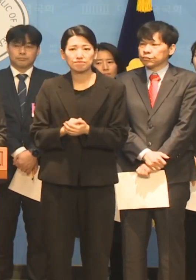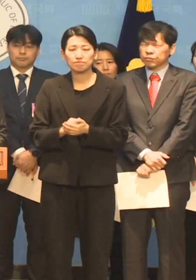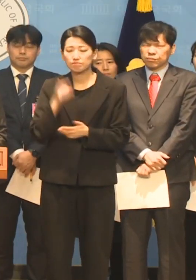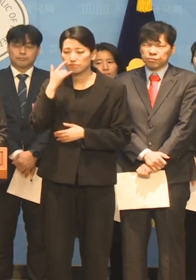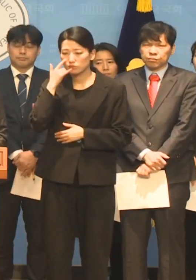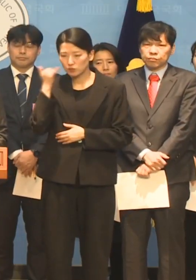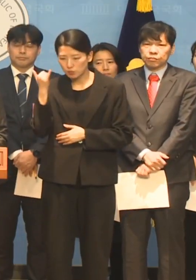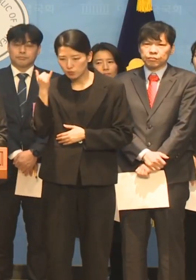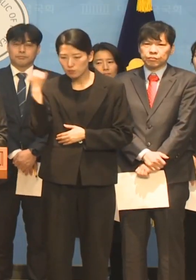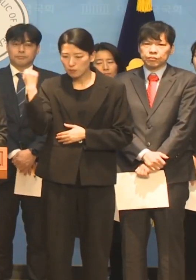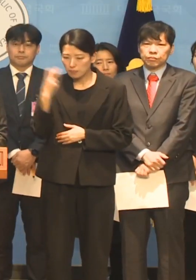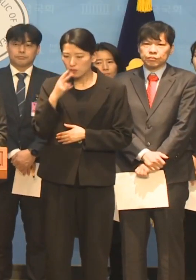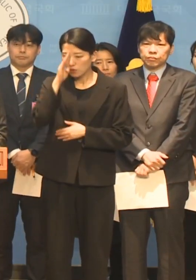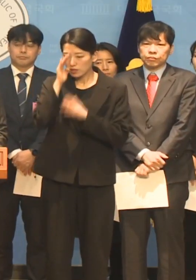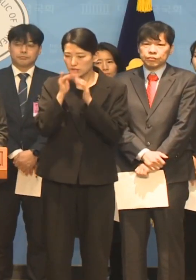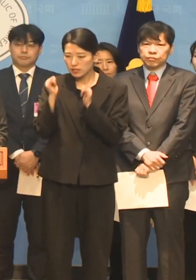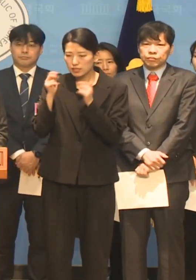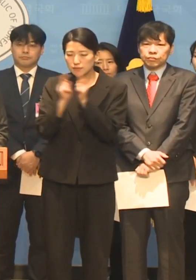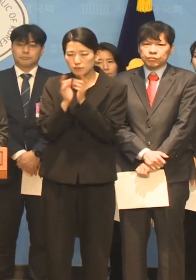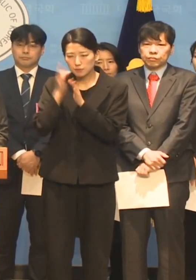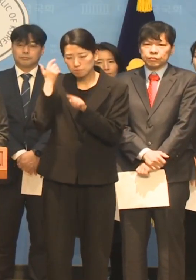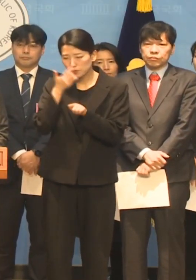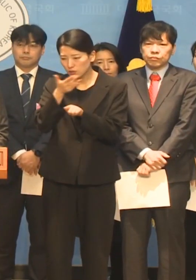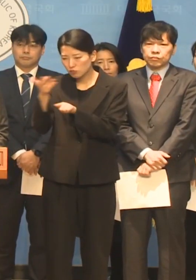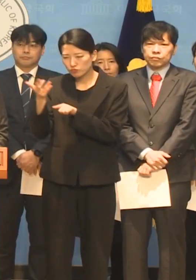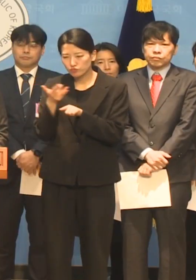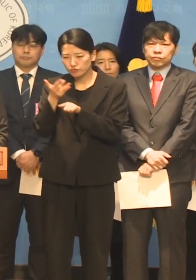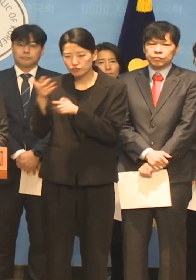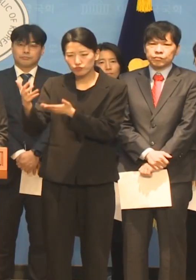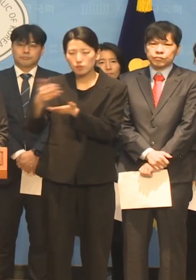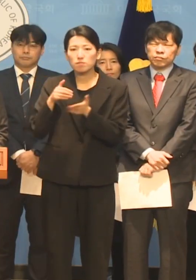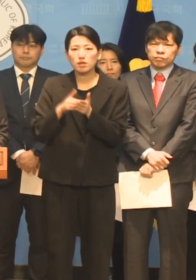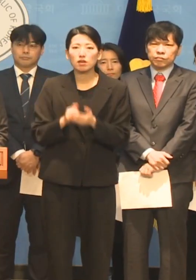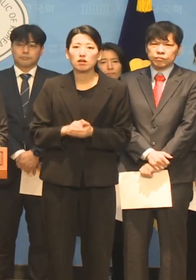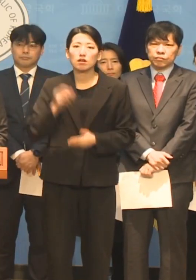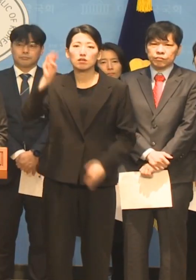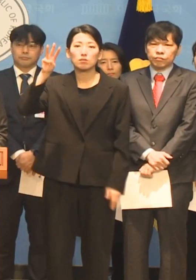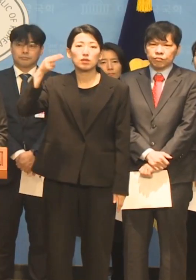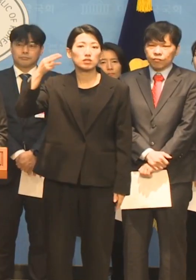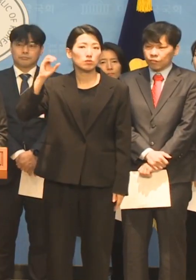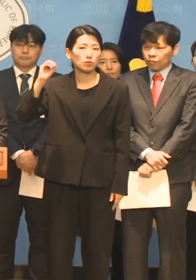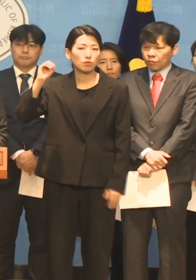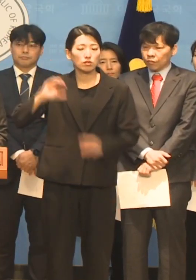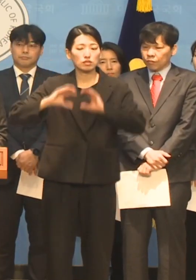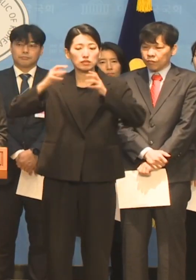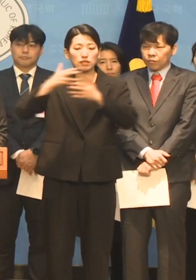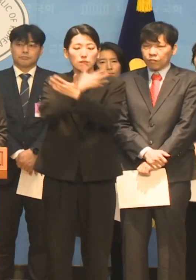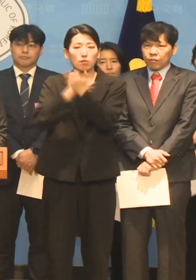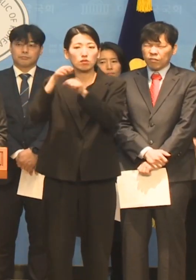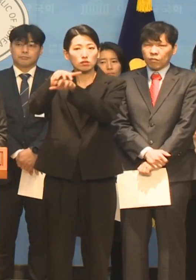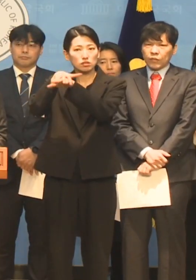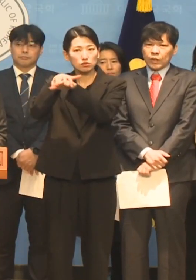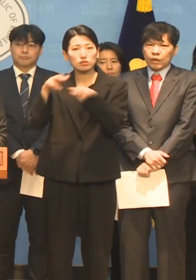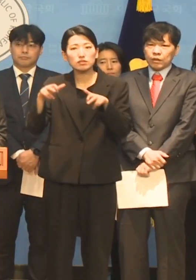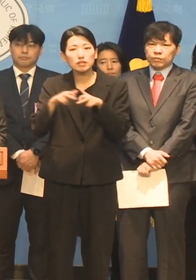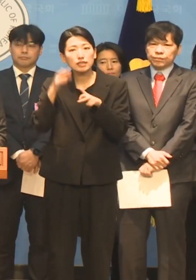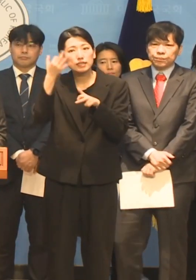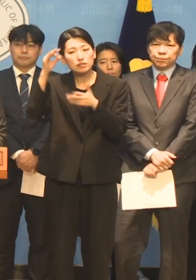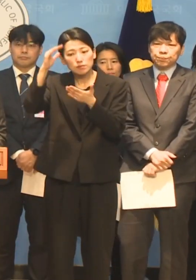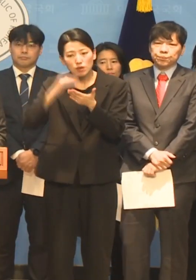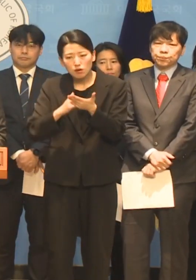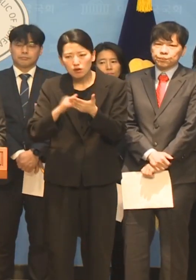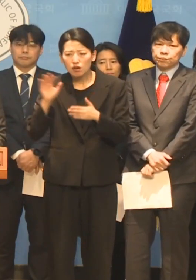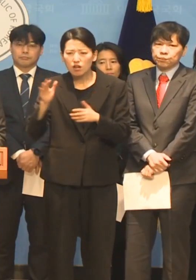설문조사를 통해서 이루어졌습니다. WHO가 말하는 장애 요건에는 아래 세 가지 사항이 포함이 됩니다. 회복이 안 되는